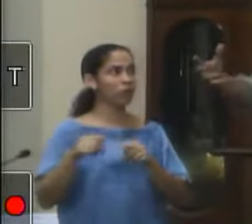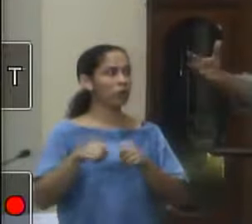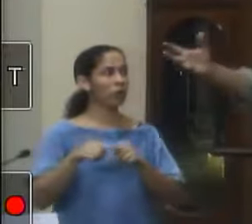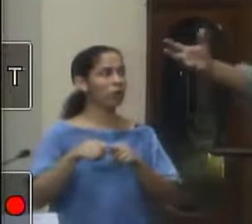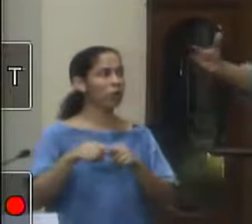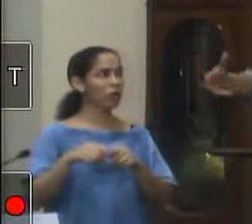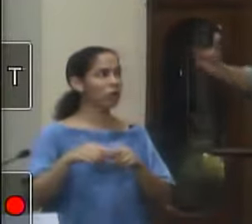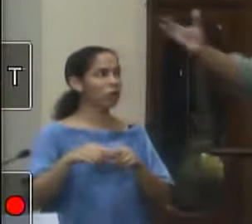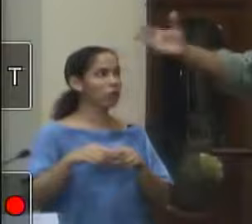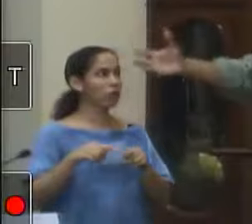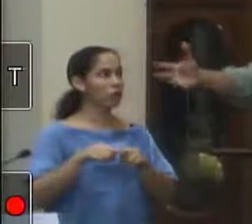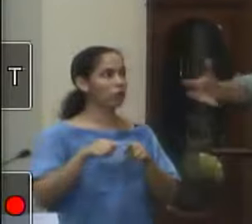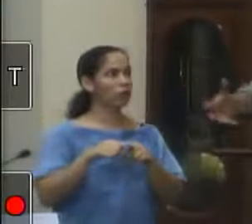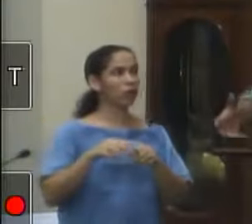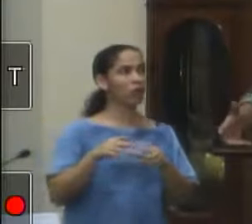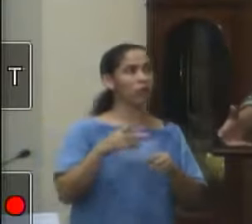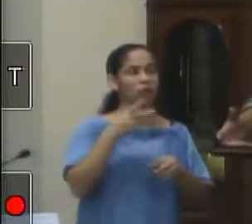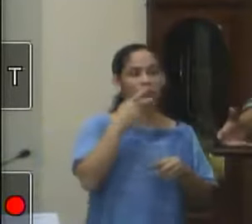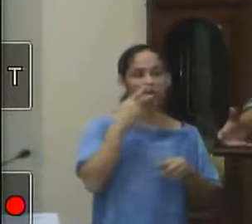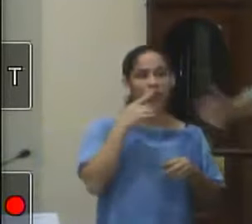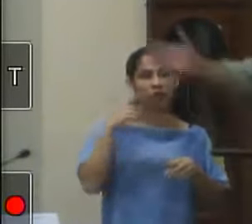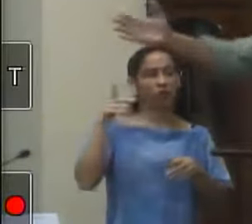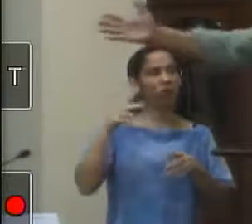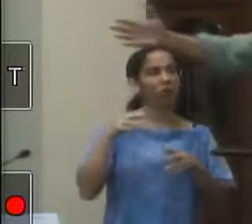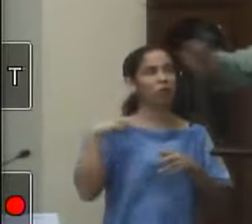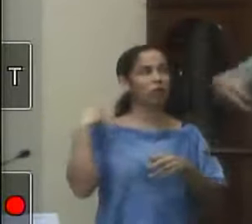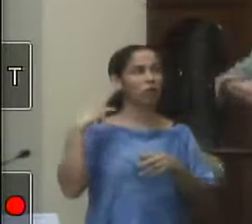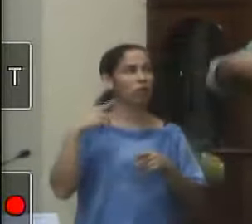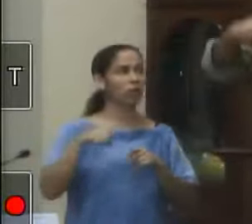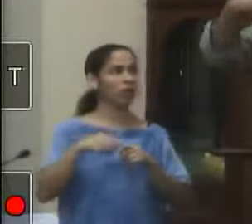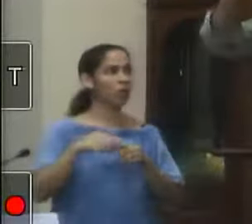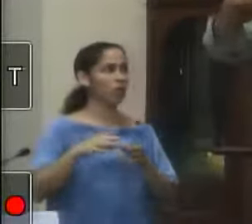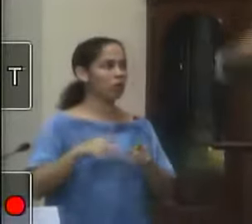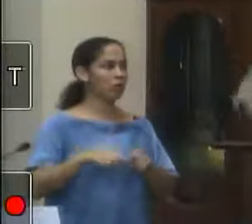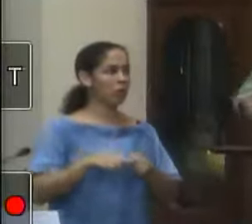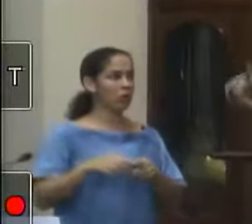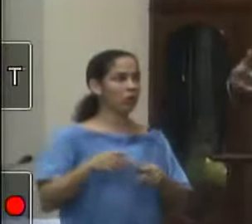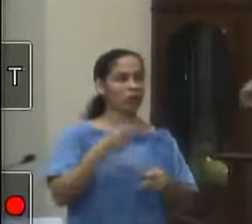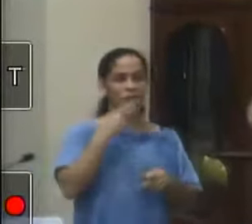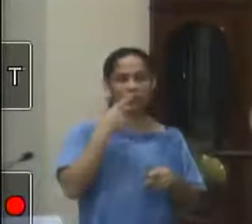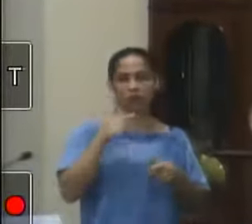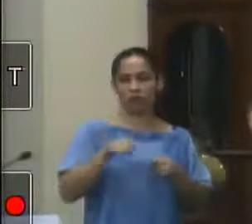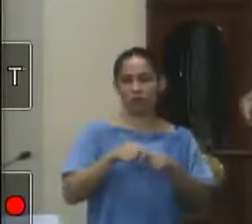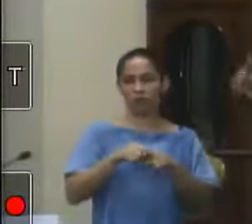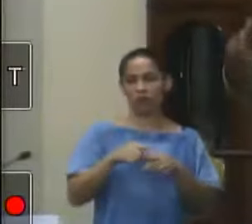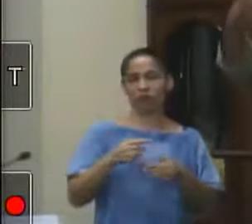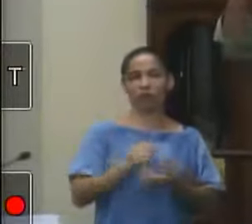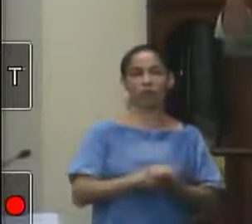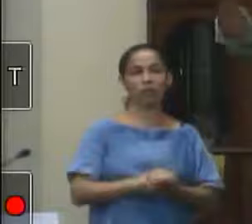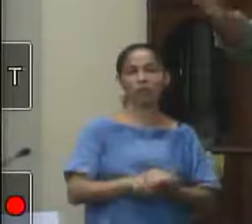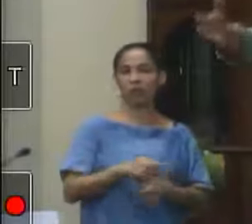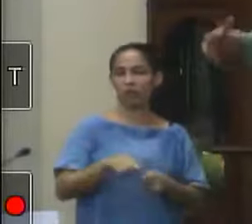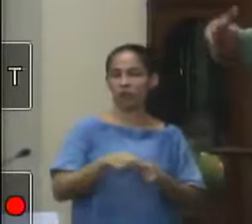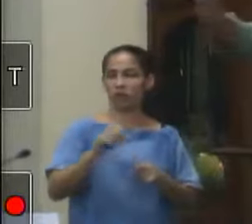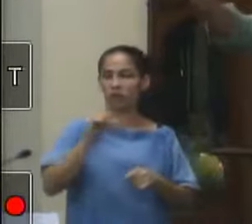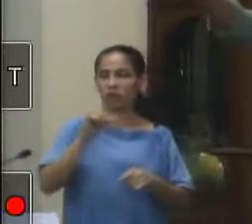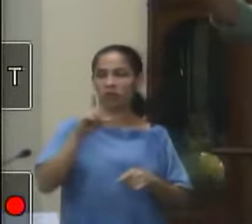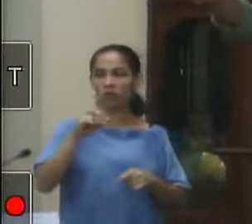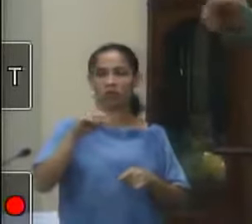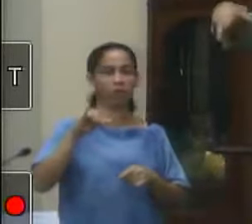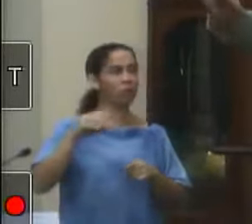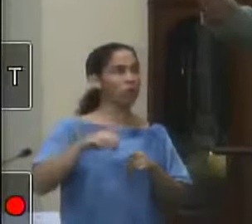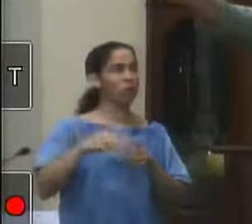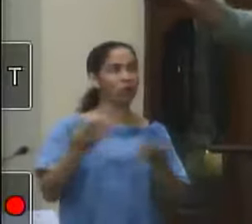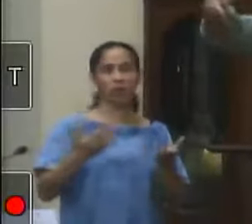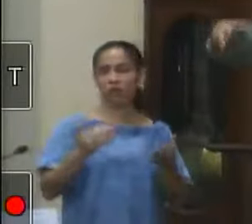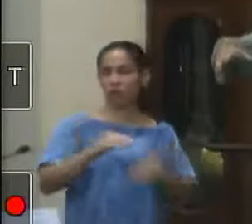que contaminou também os demais vereadores. Vi o doutor Saulo ontem defendendo essa questão, vi o Silvio Graça, hoje passou o